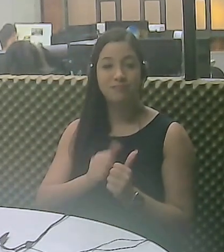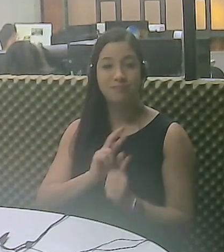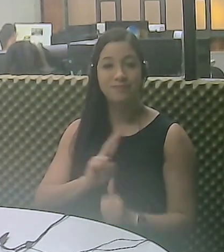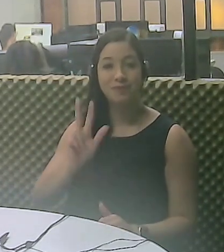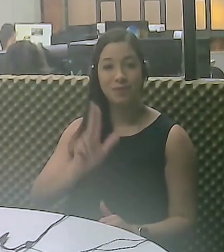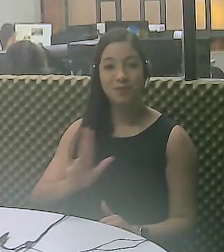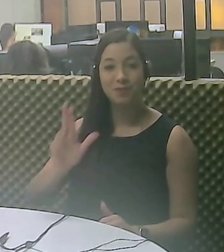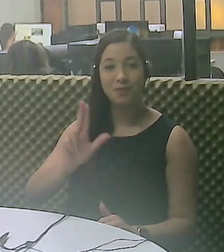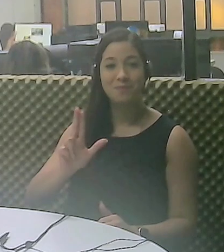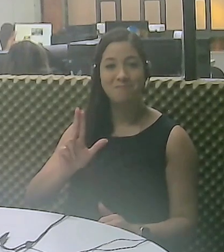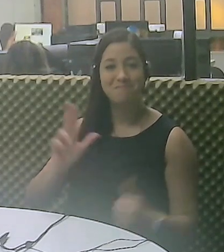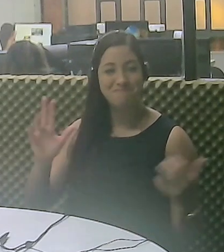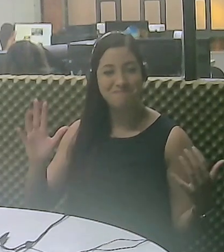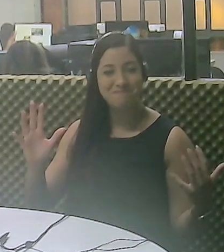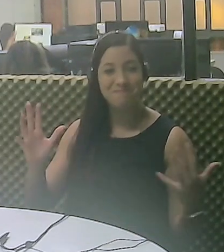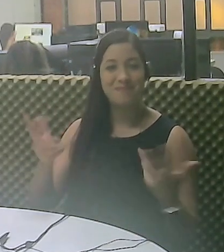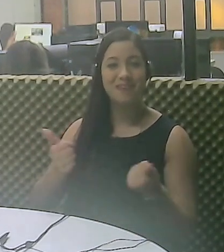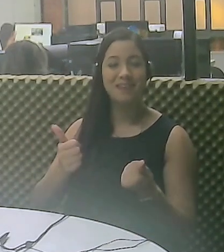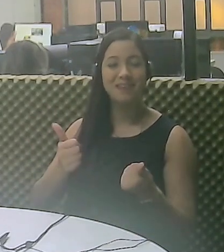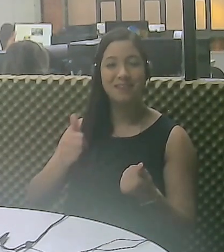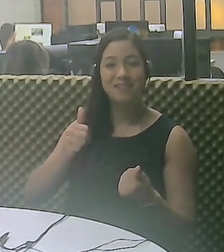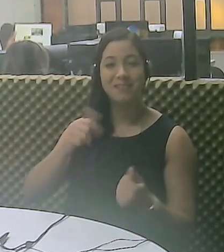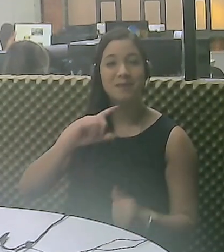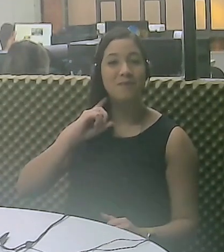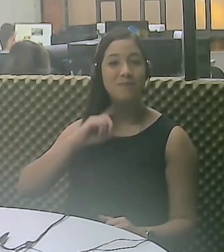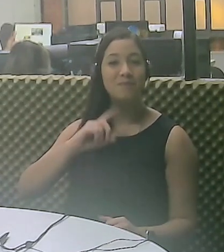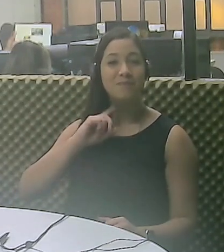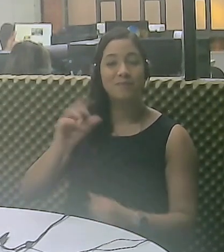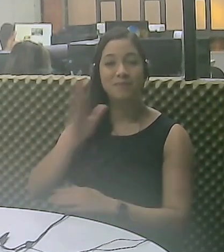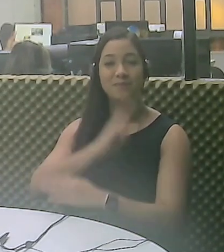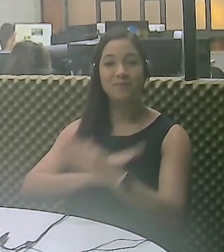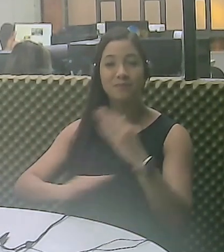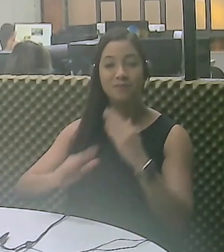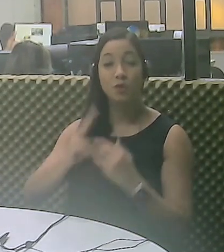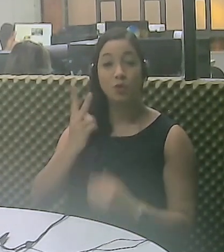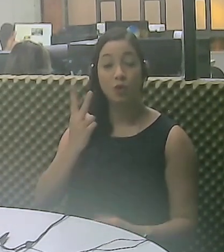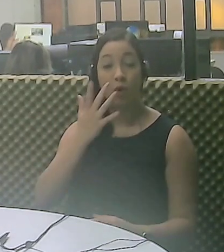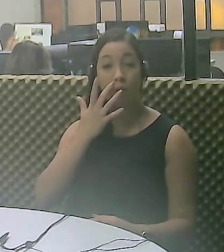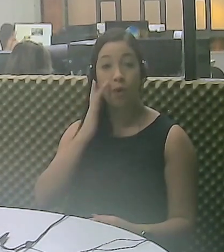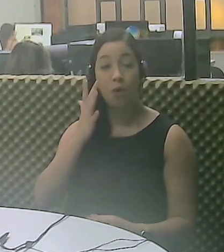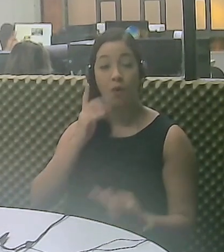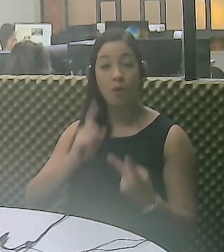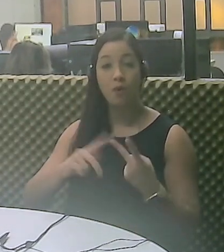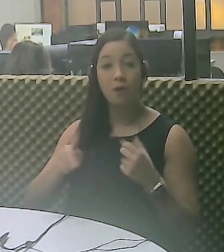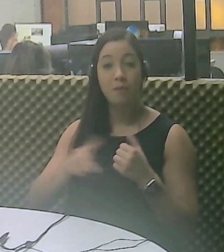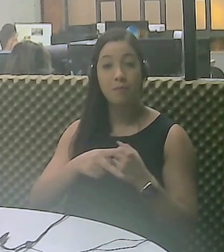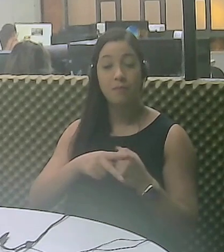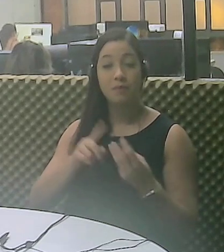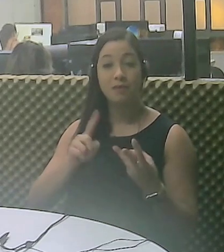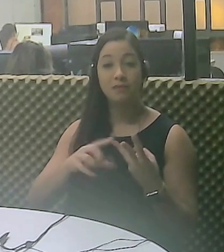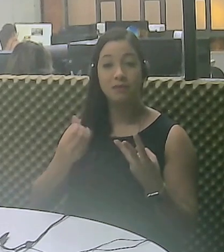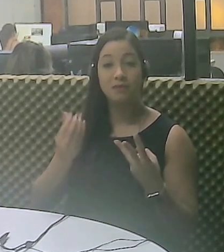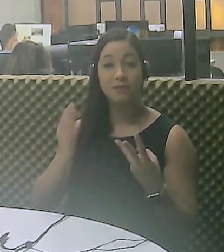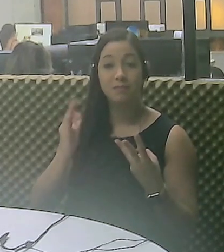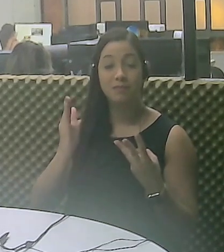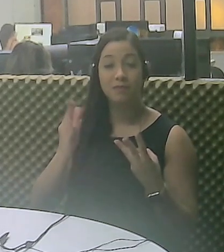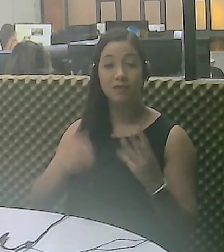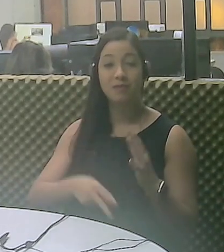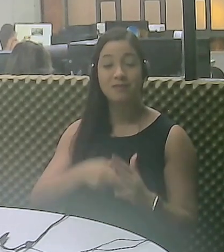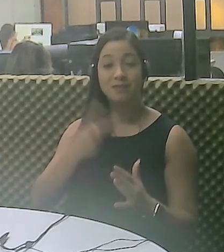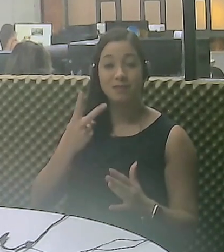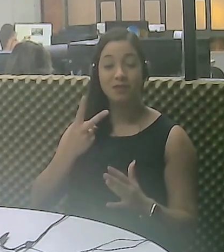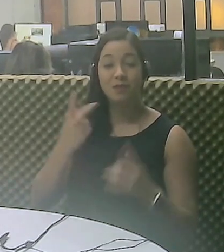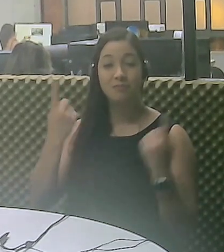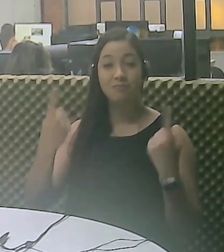Uberlândia fizeram bonito no Circuito Mineiro de Karatê. Foram 2 ouros, 1 prata e 6 bronzes na segunda etapa